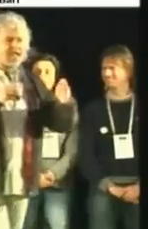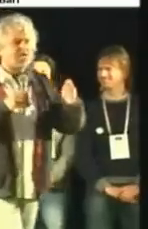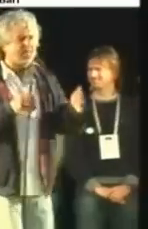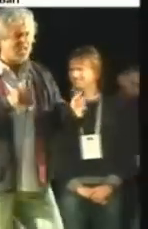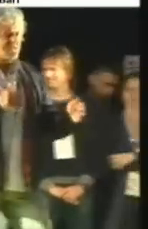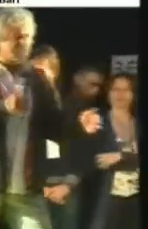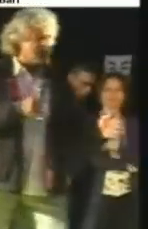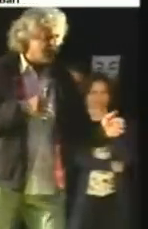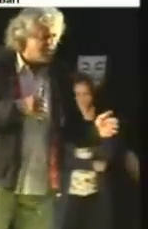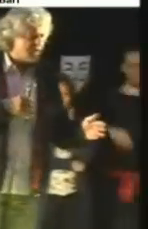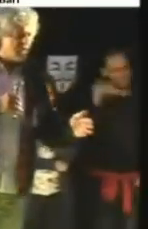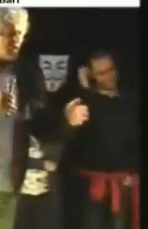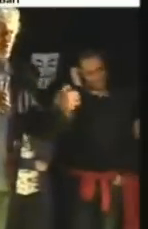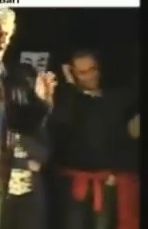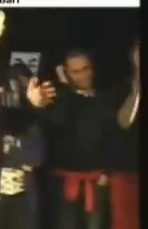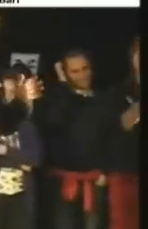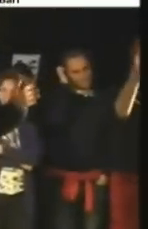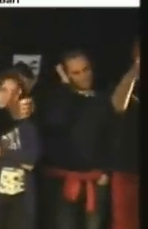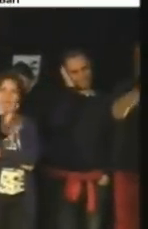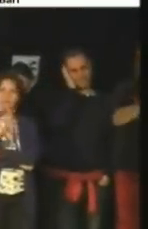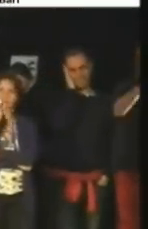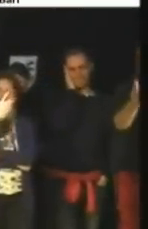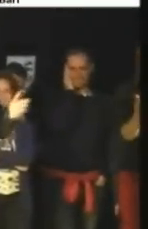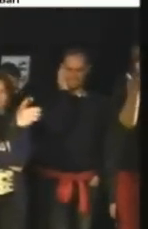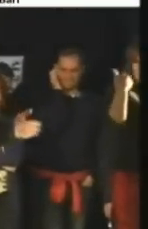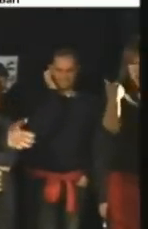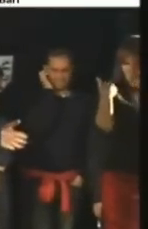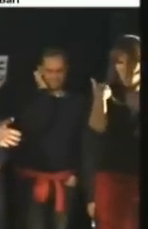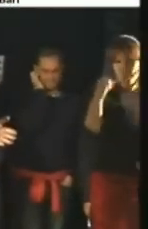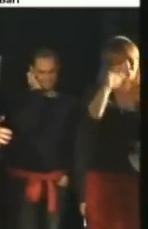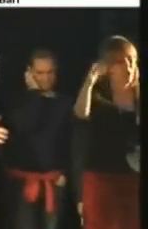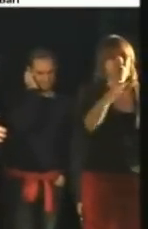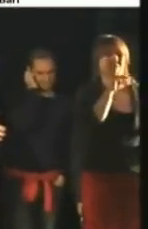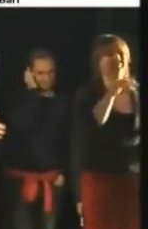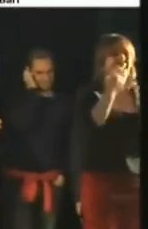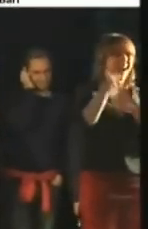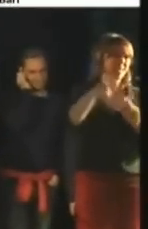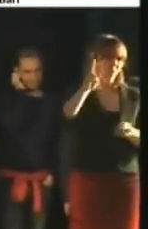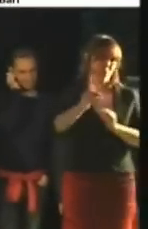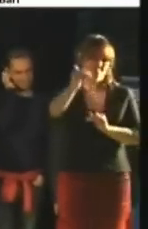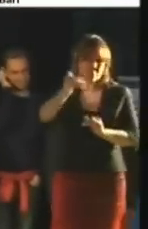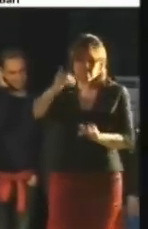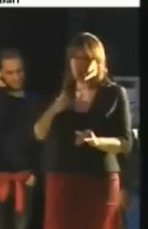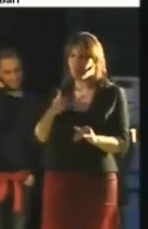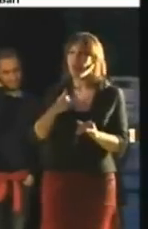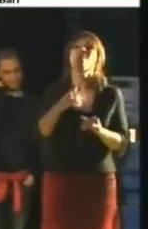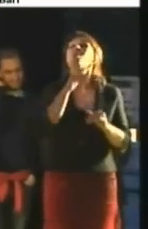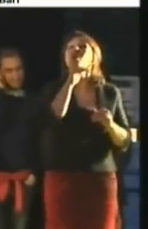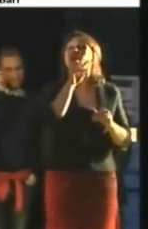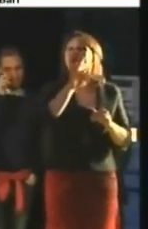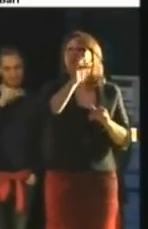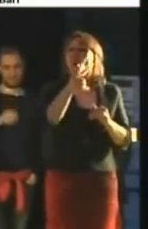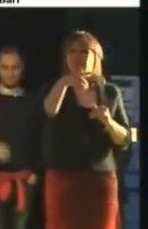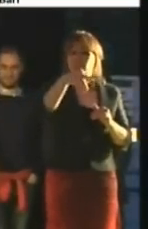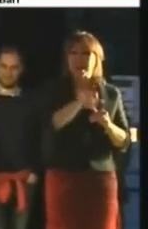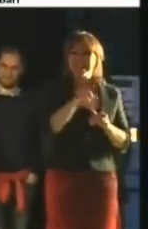Una banca del 2005, banca, una delle più, la più vecchia banca del mondo. Nel 2005 la banca Monte dei Paschi